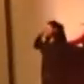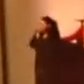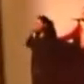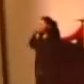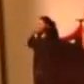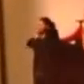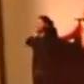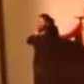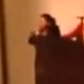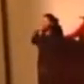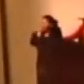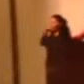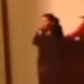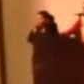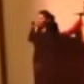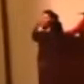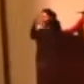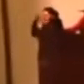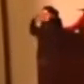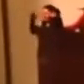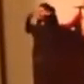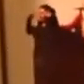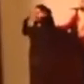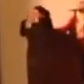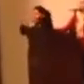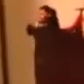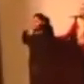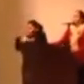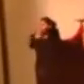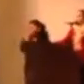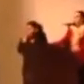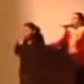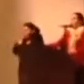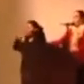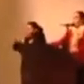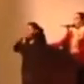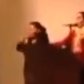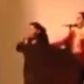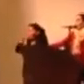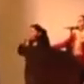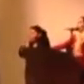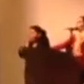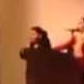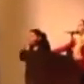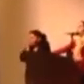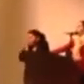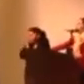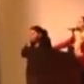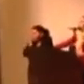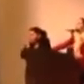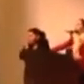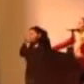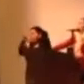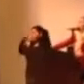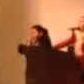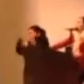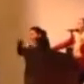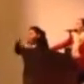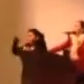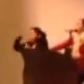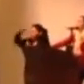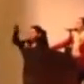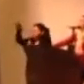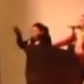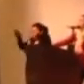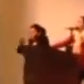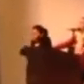con TDAH. Bueno, es más frecuente en los niños que en las niñas, sobre todo en el aspecto